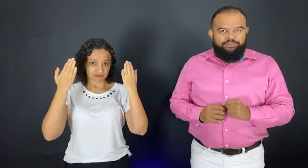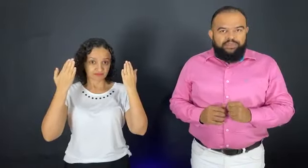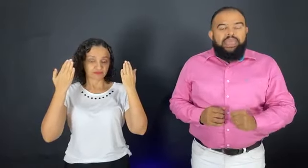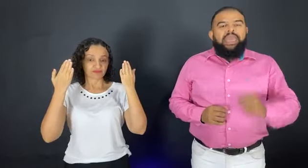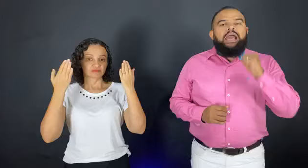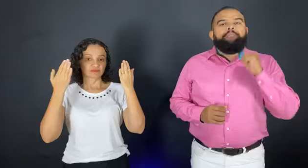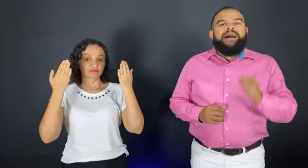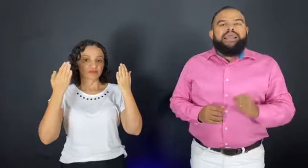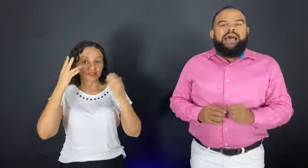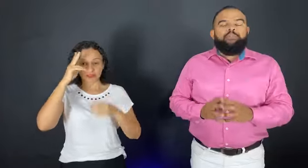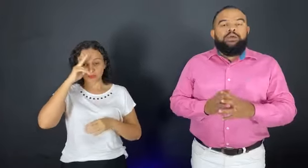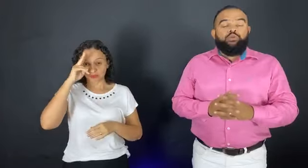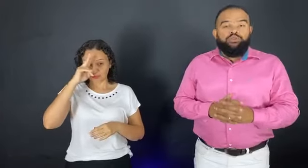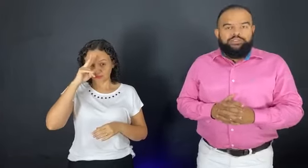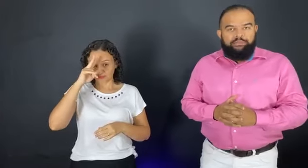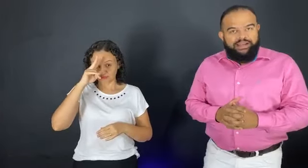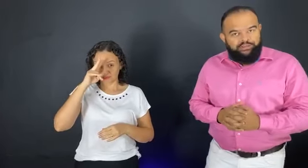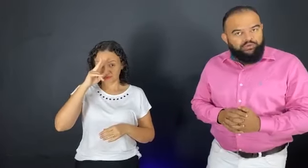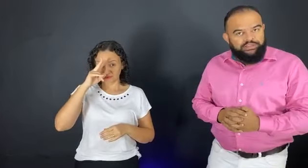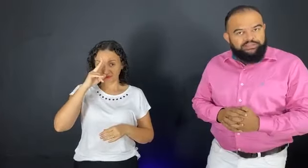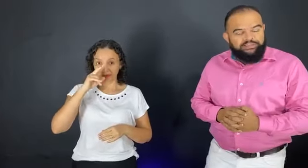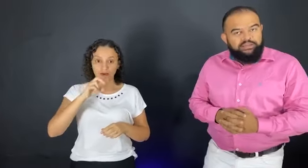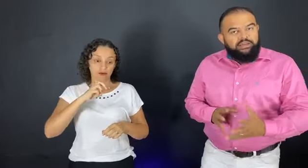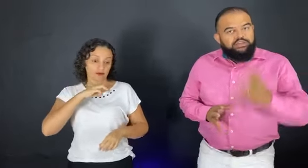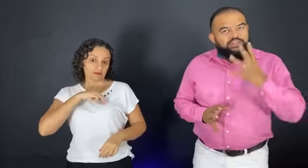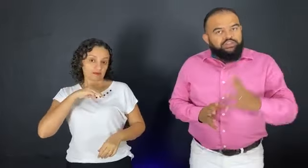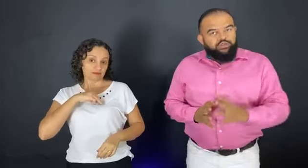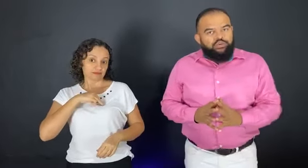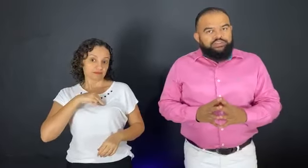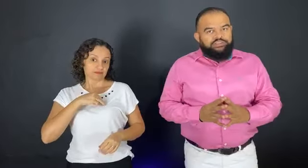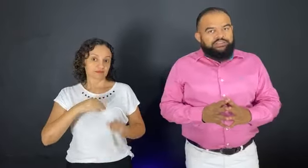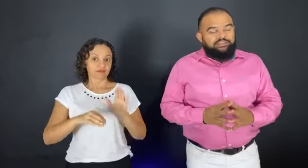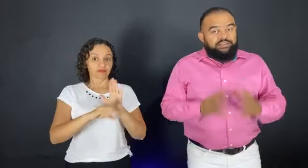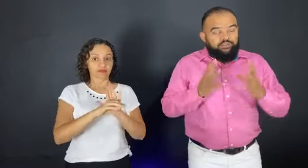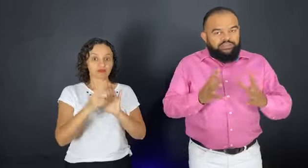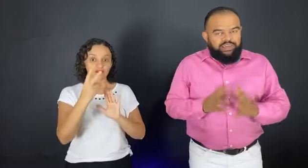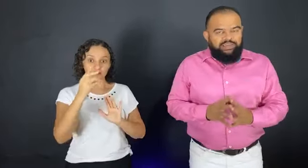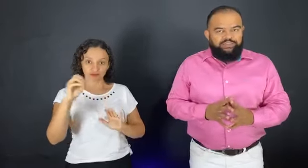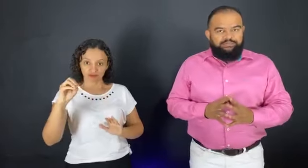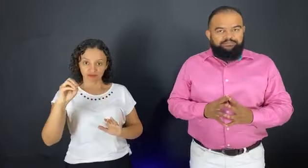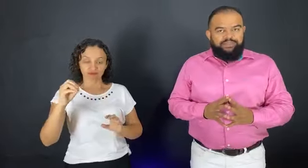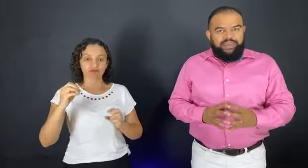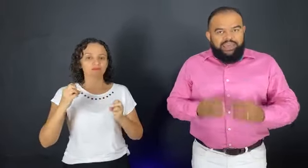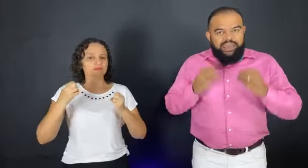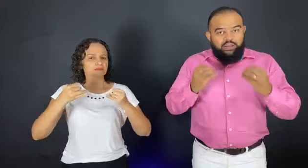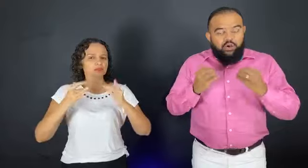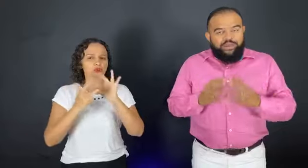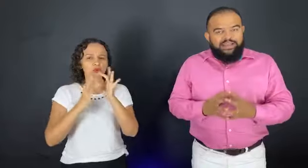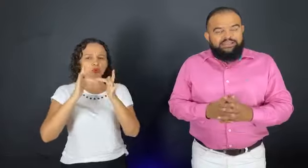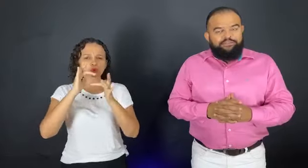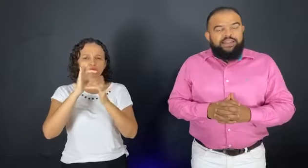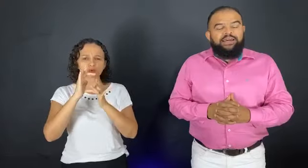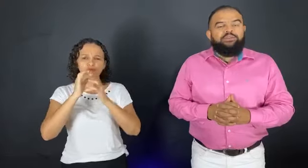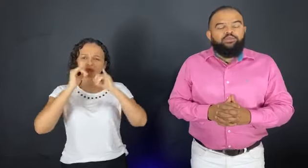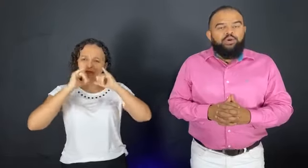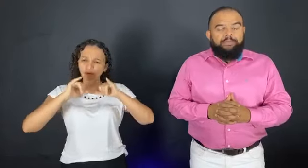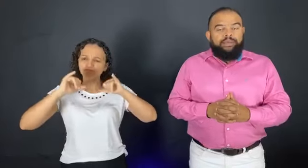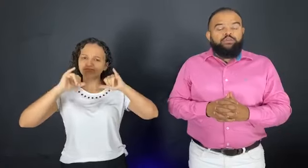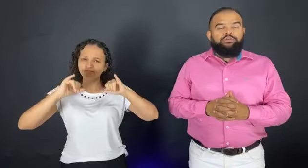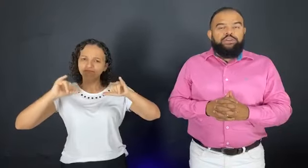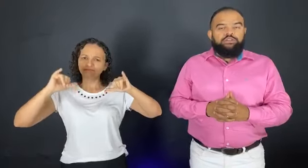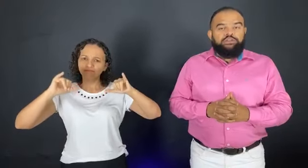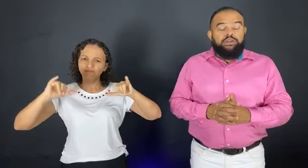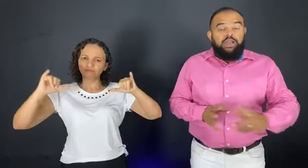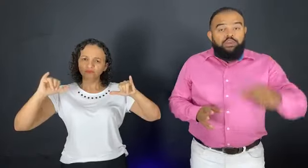Olha só, é a parábola dos trabalhadores. Jesus diz o seguinte, ele começa falando